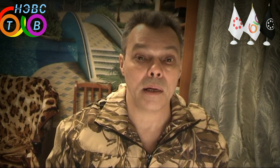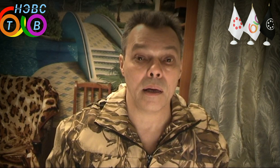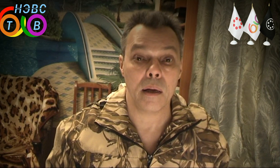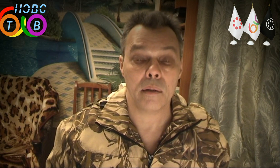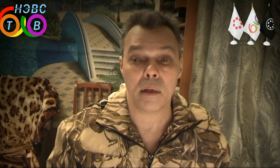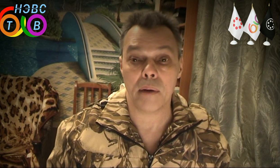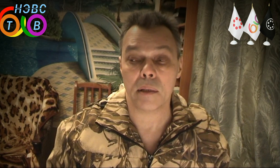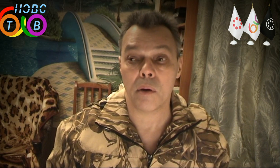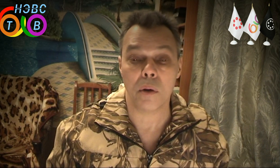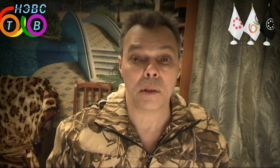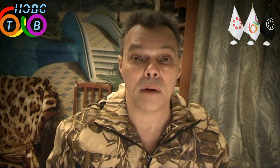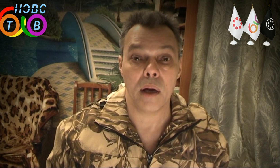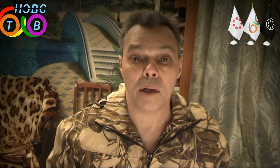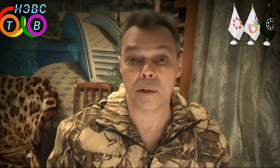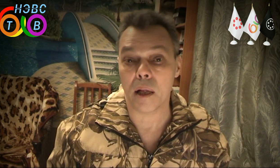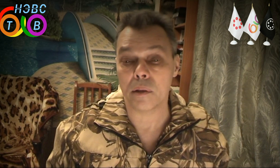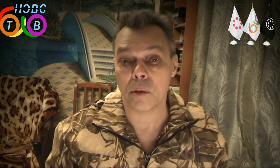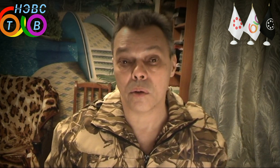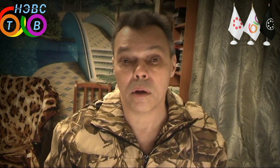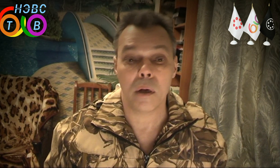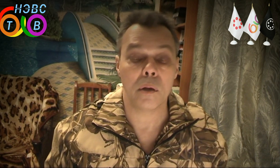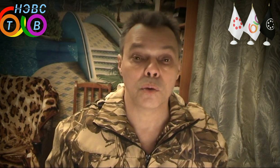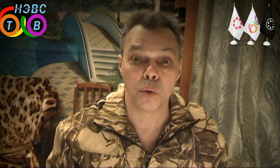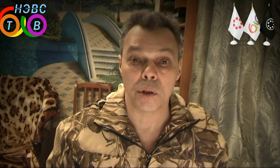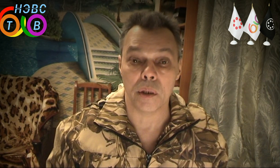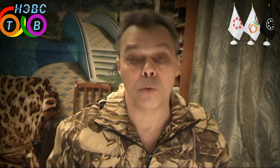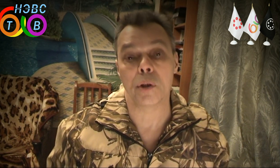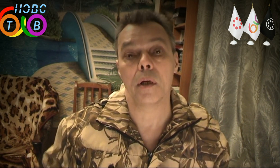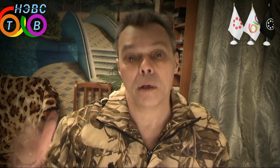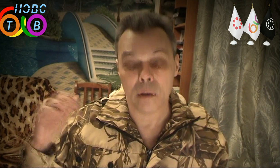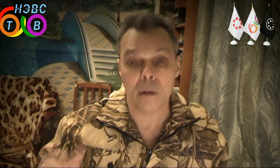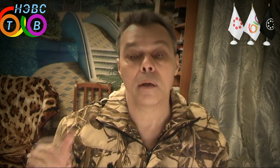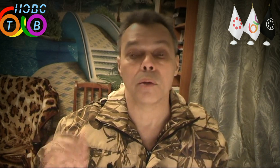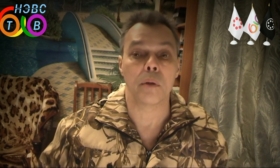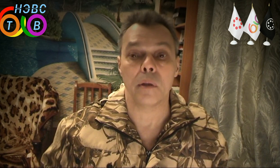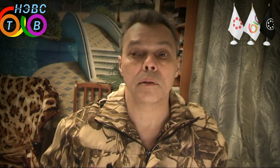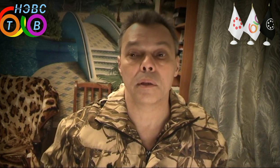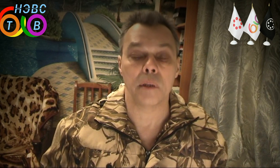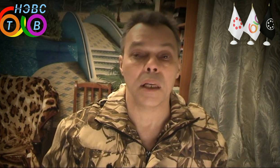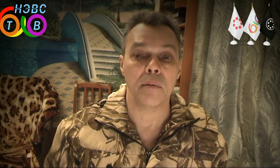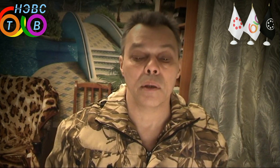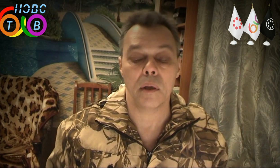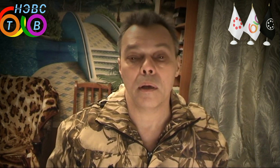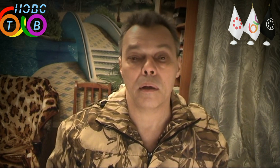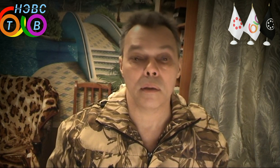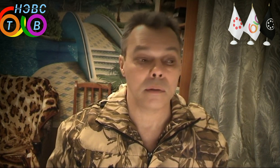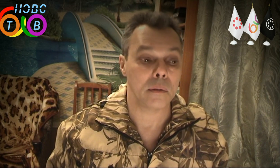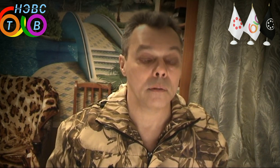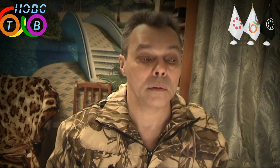тоннеля деревянного, огненного, ожидал ее суженый уже, который из деревни.